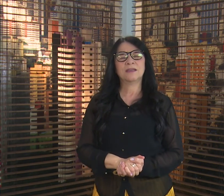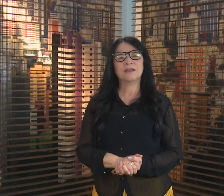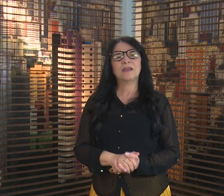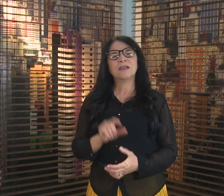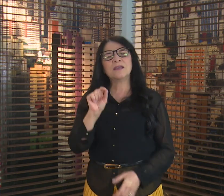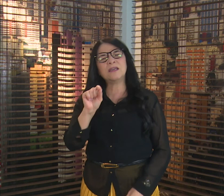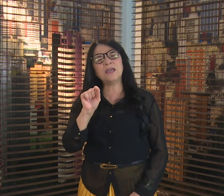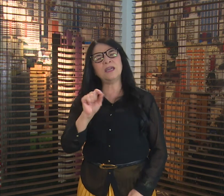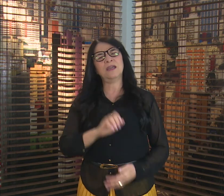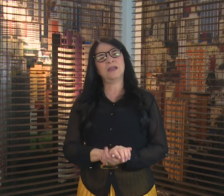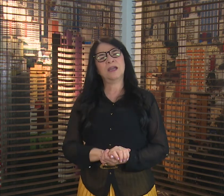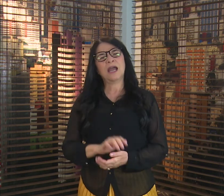que